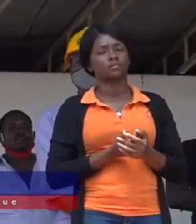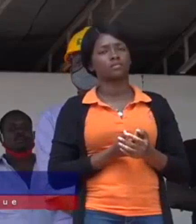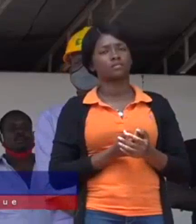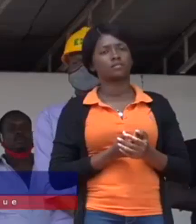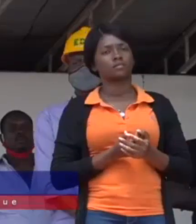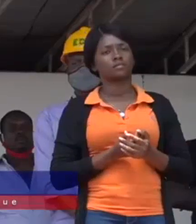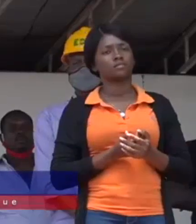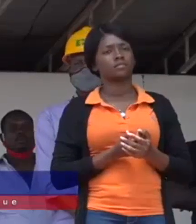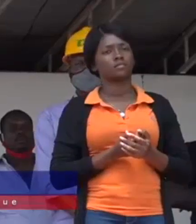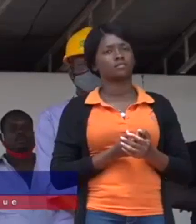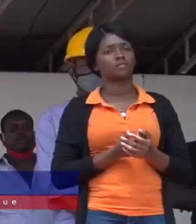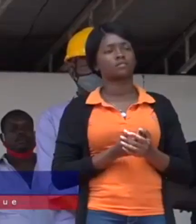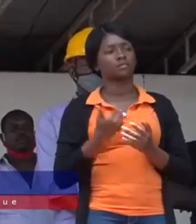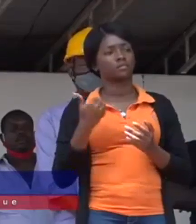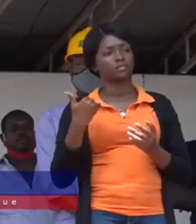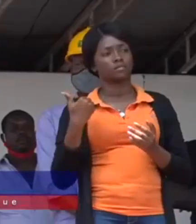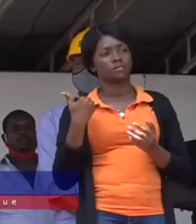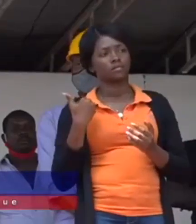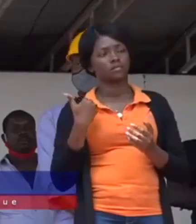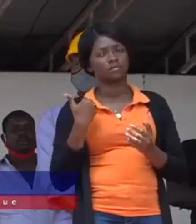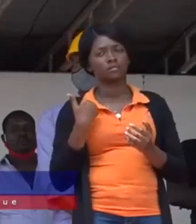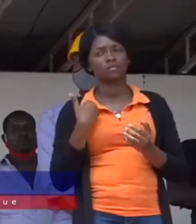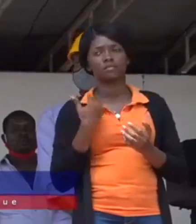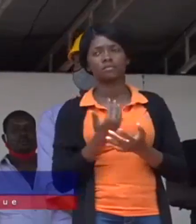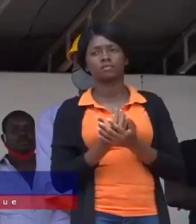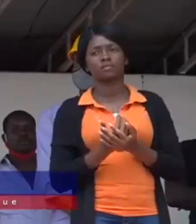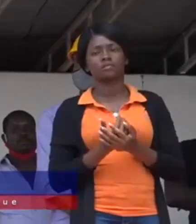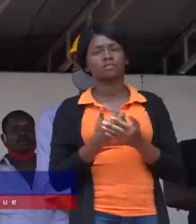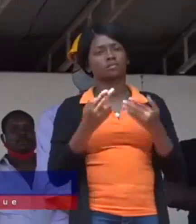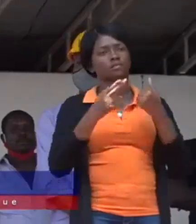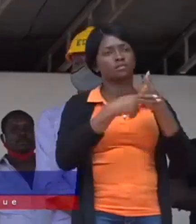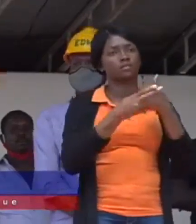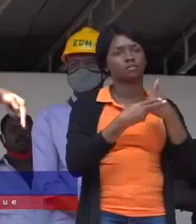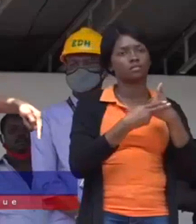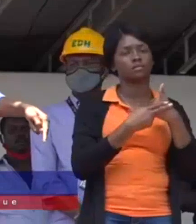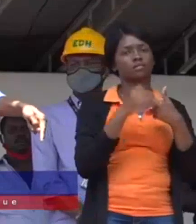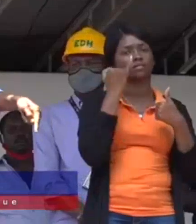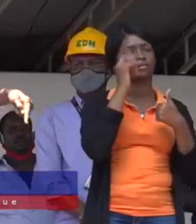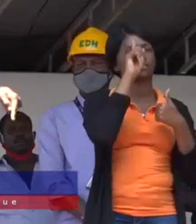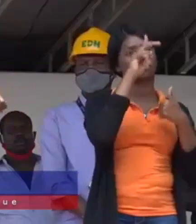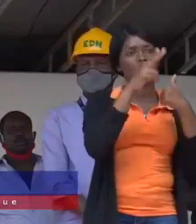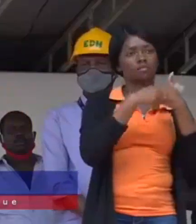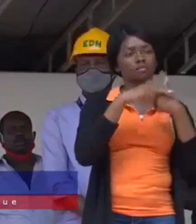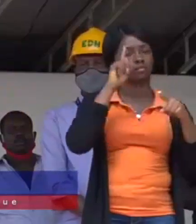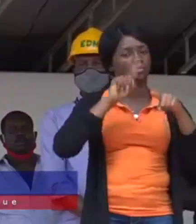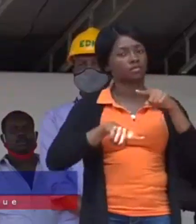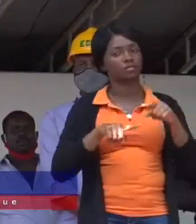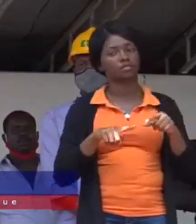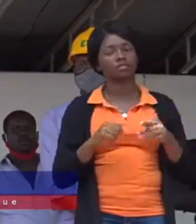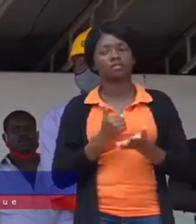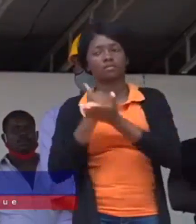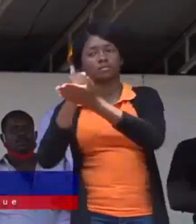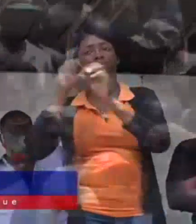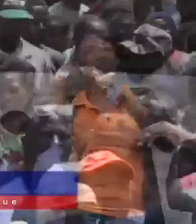Gagner. Gagner possibilité à travers certaines banques. Si yon banque pas ka financer, yon ka fait ça relè